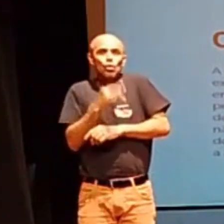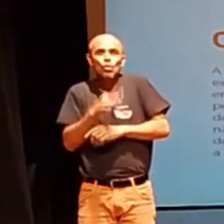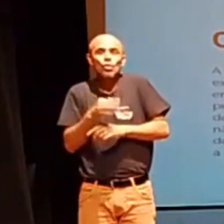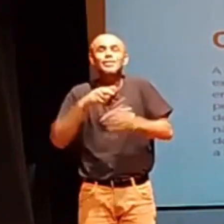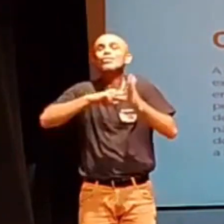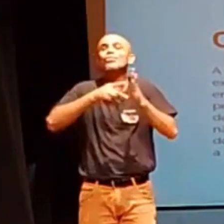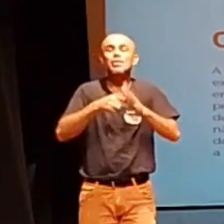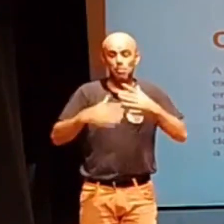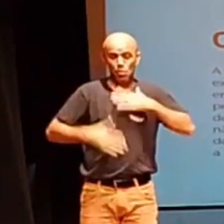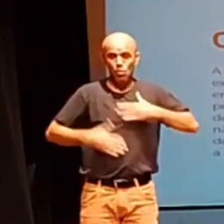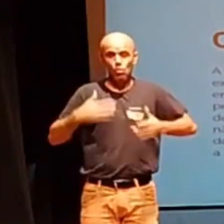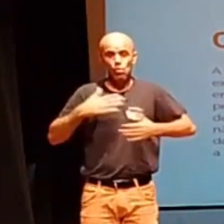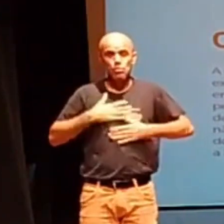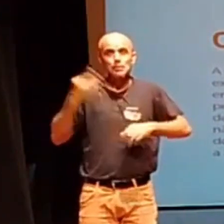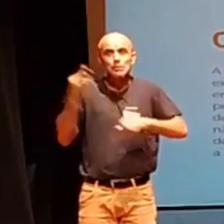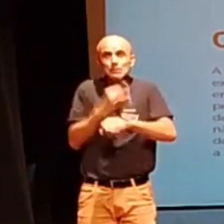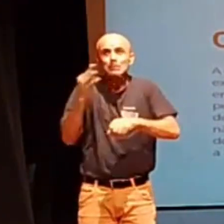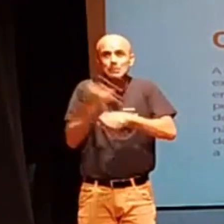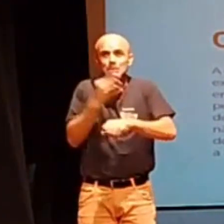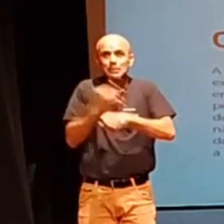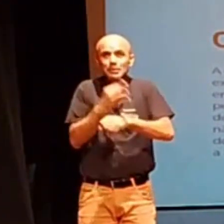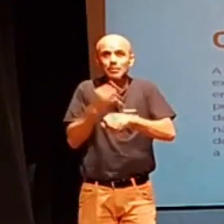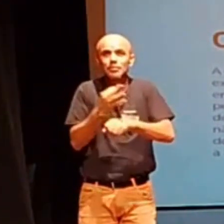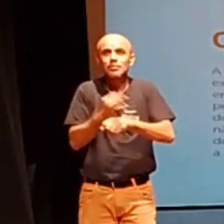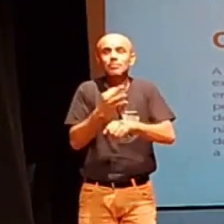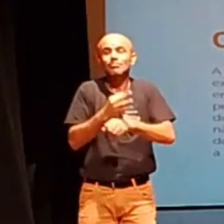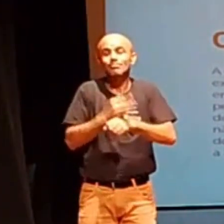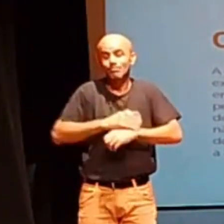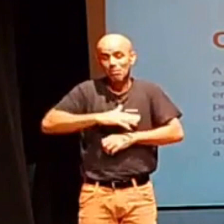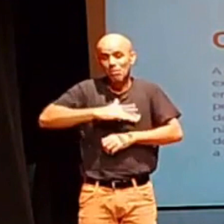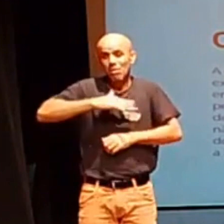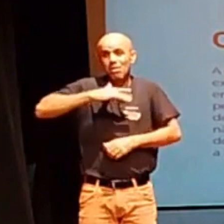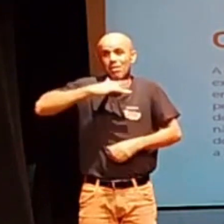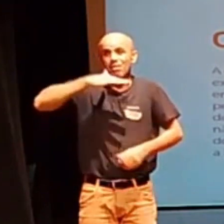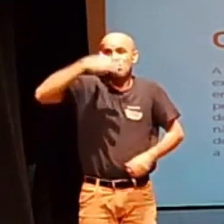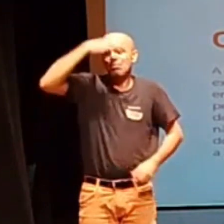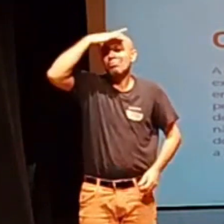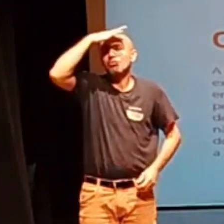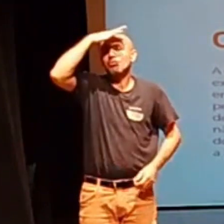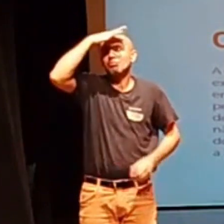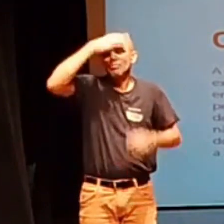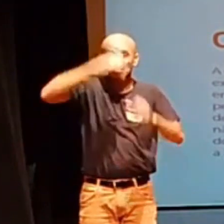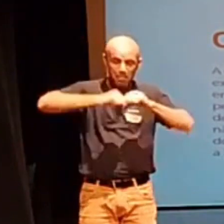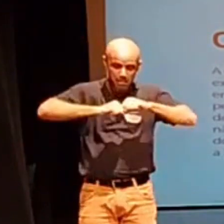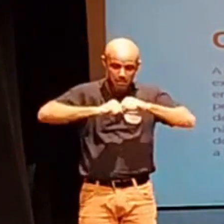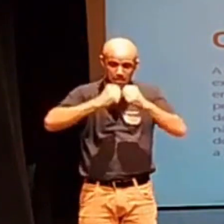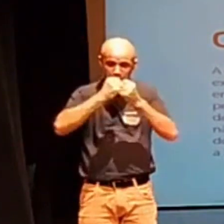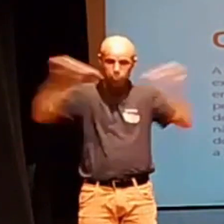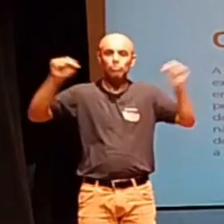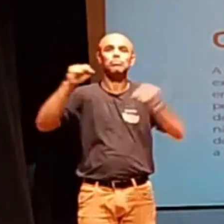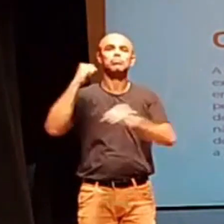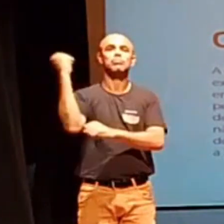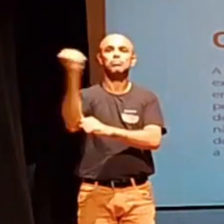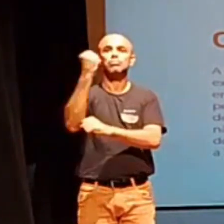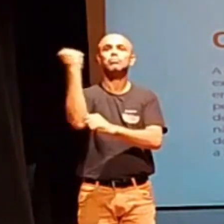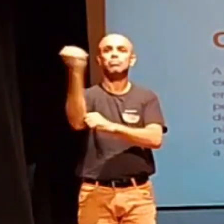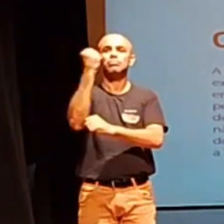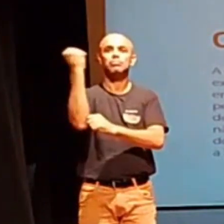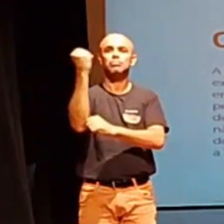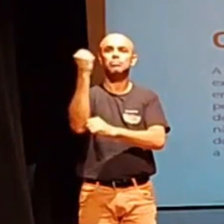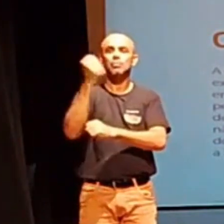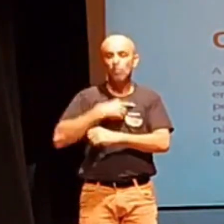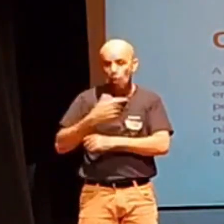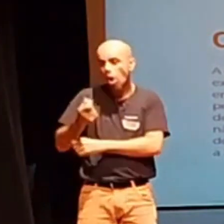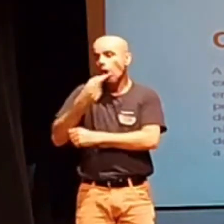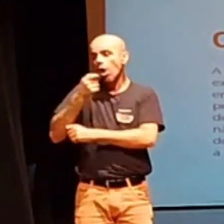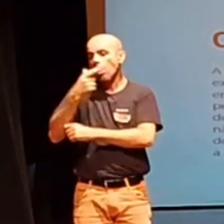já fez tudo o que ele podia para me ajudar. Ele não consegue mais sozinho. E aí ele dispara o alarme de dor. Aí eu vou lá e